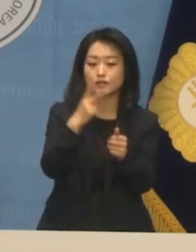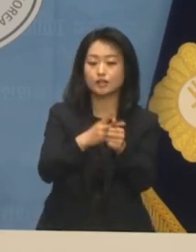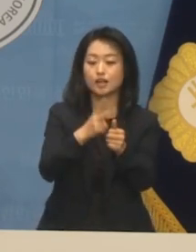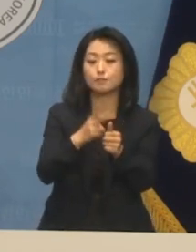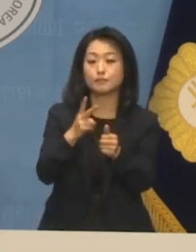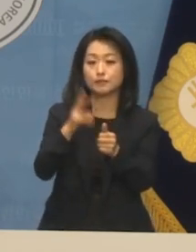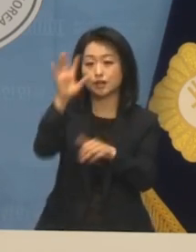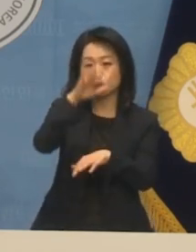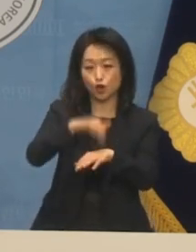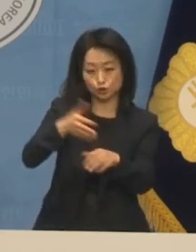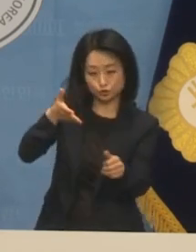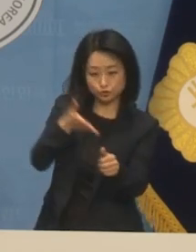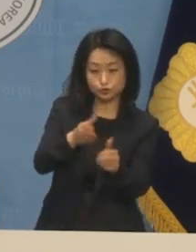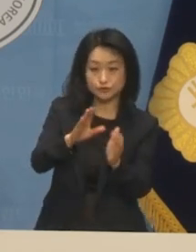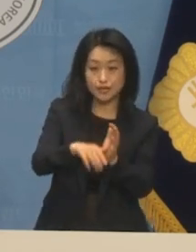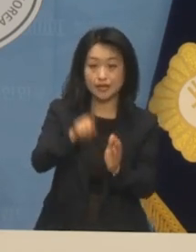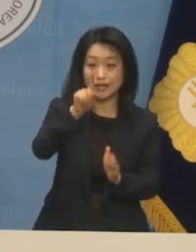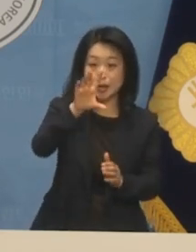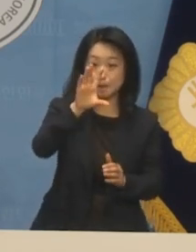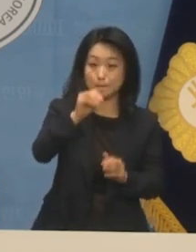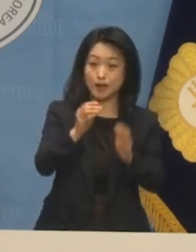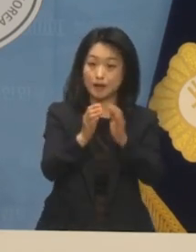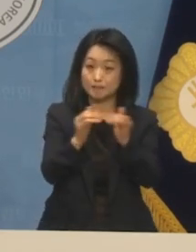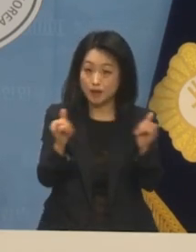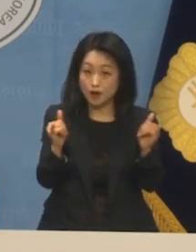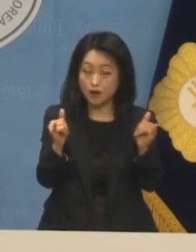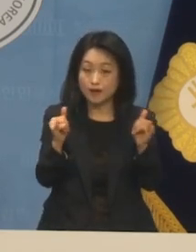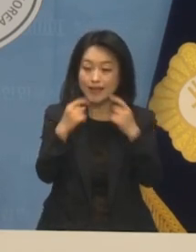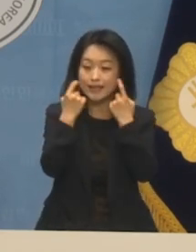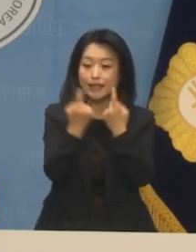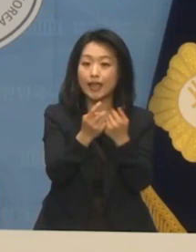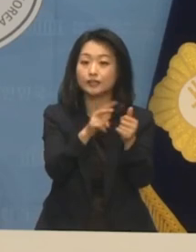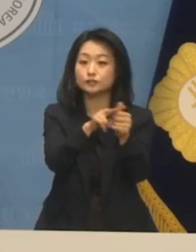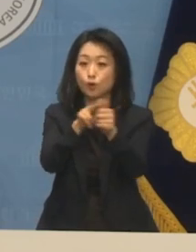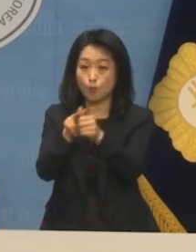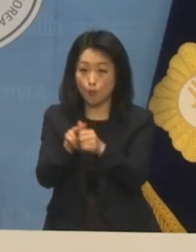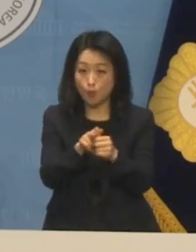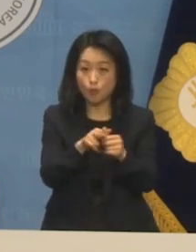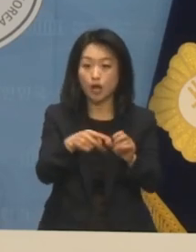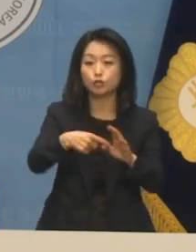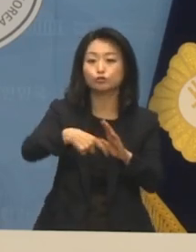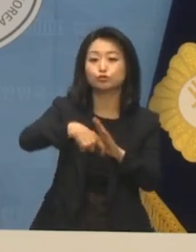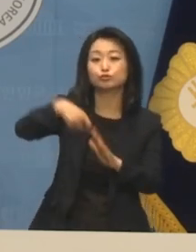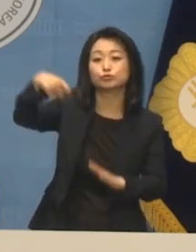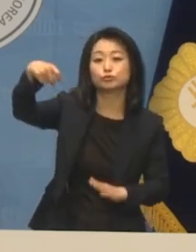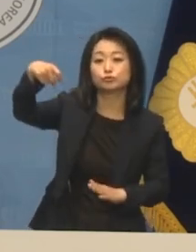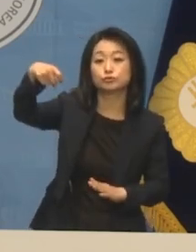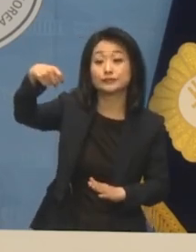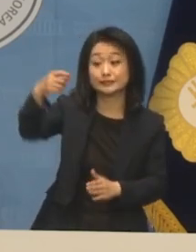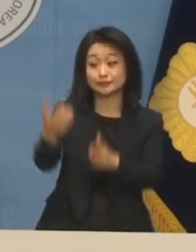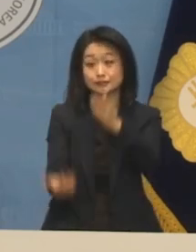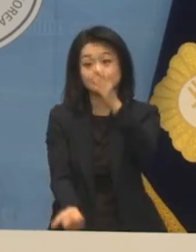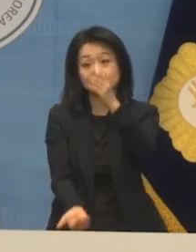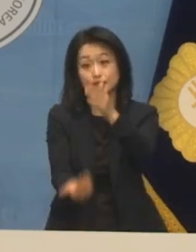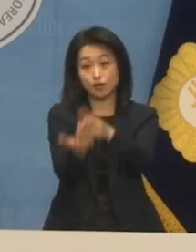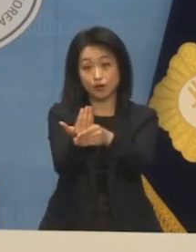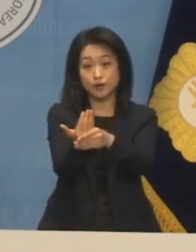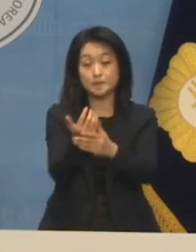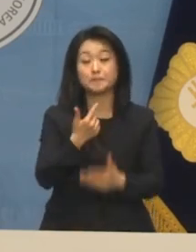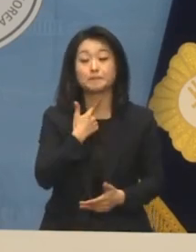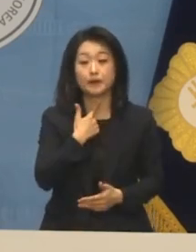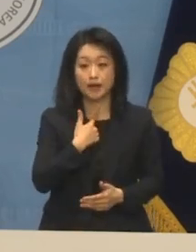과정에서 교사 1만 명 규모의 민감한 개인 정보가 유출되는 대형 사고가